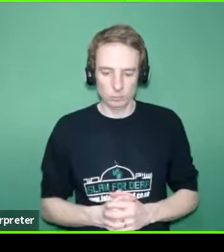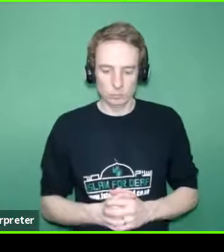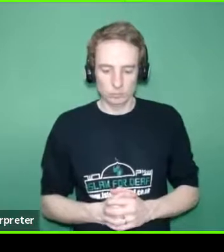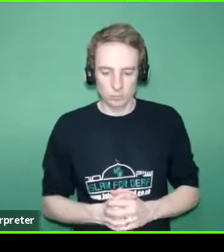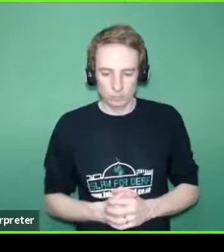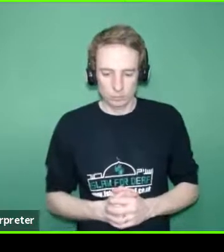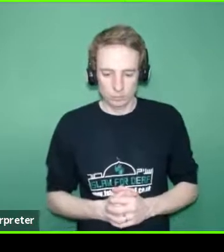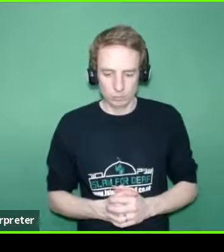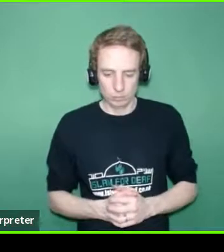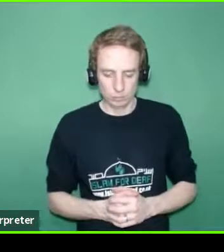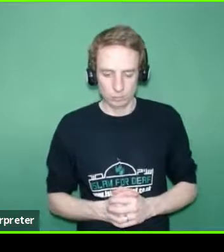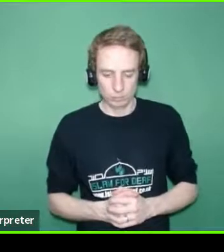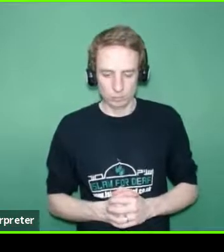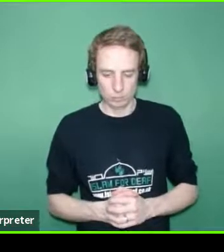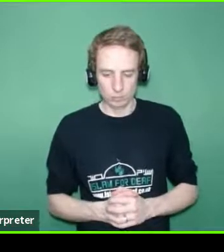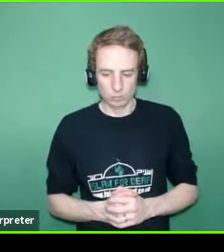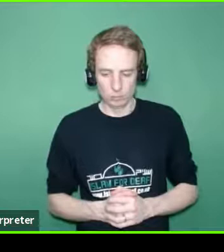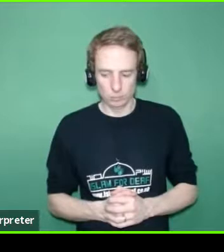عليك.